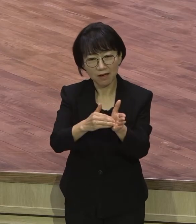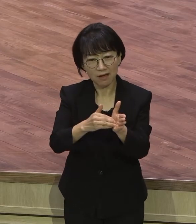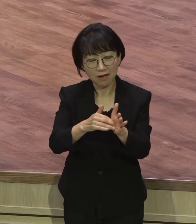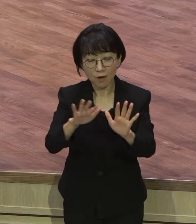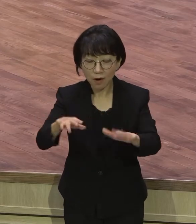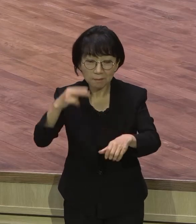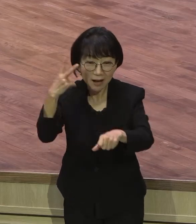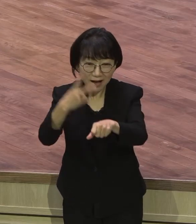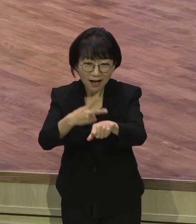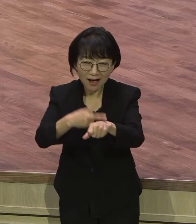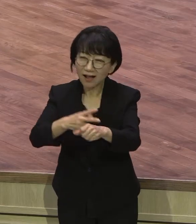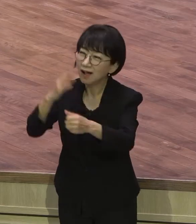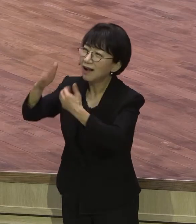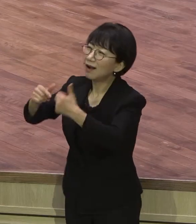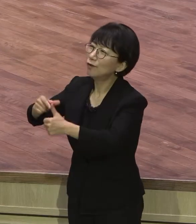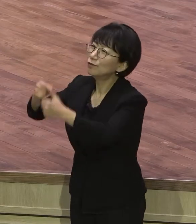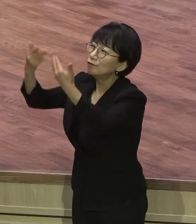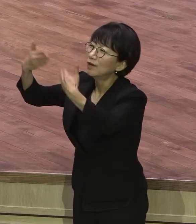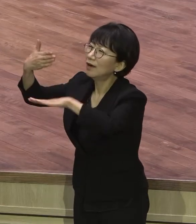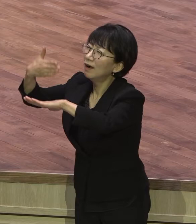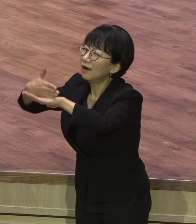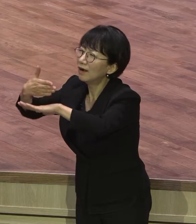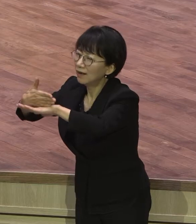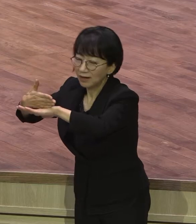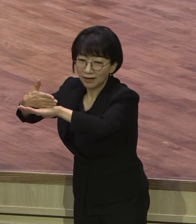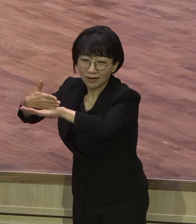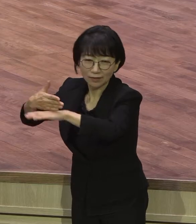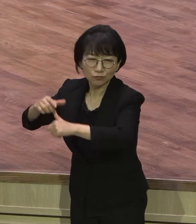놀라운 구원의 은혜가 얼마나 컸던지